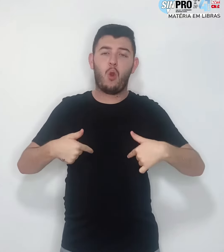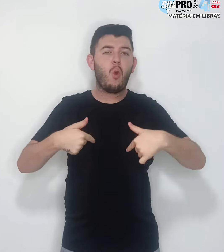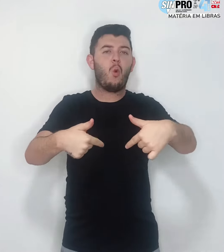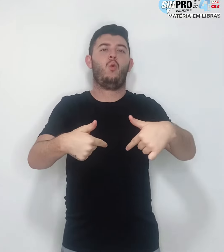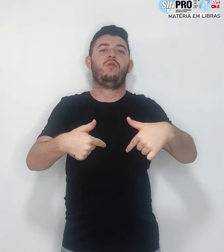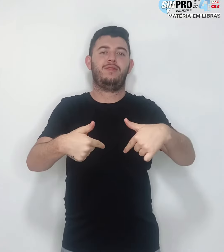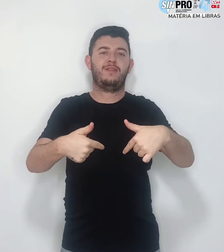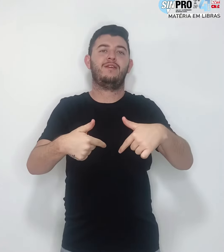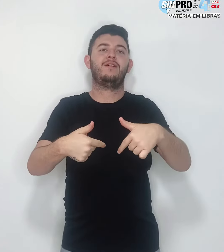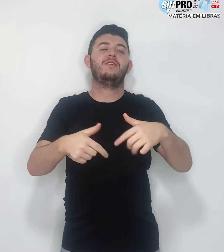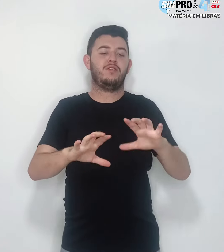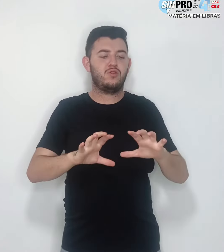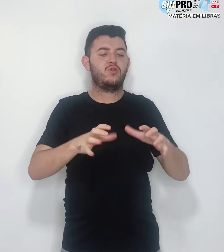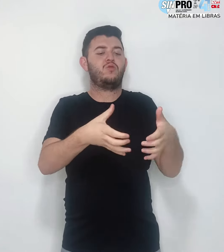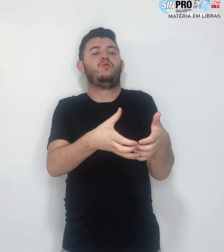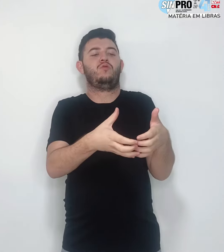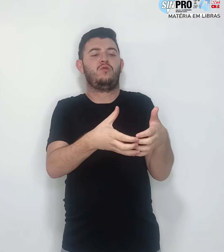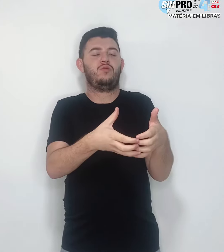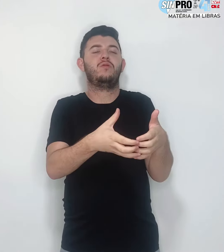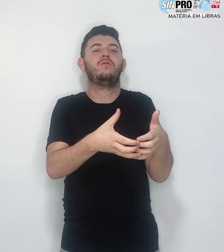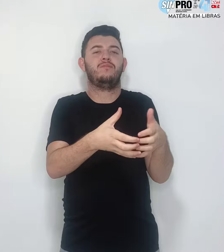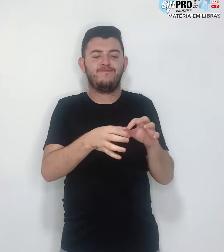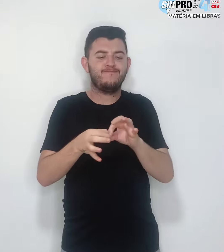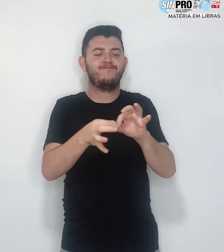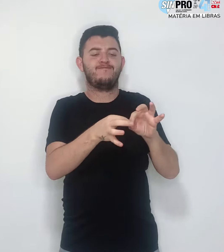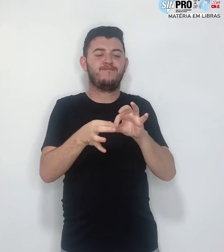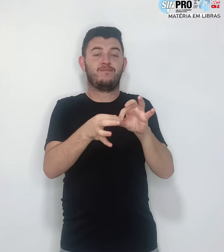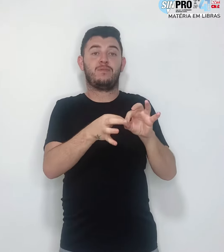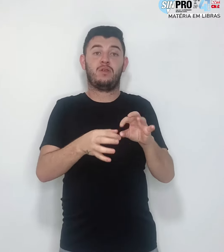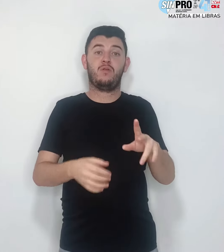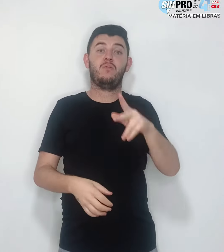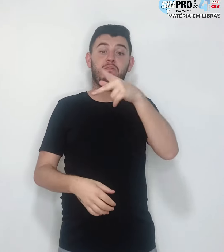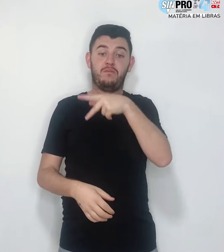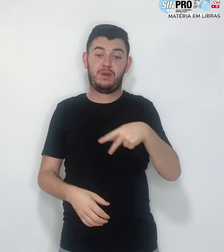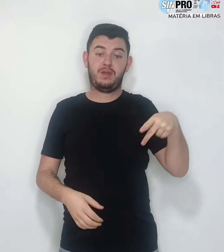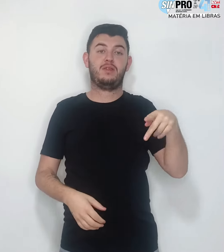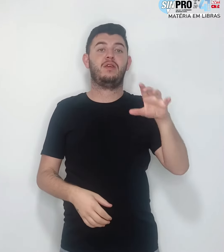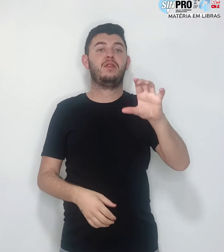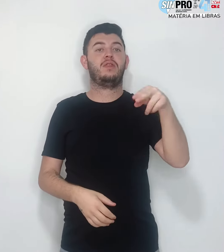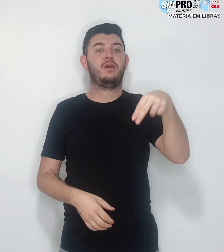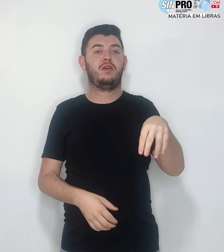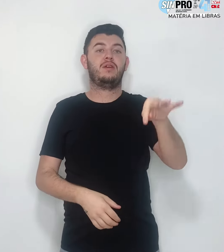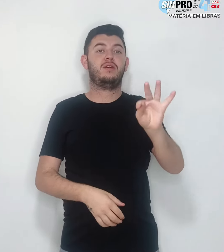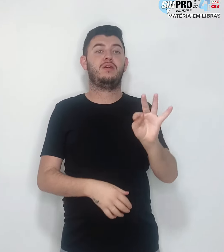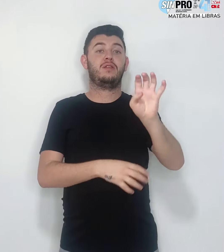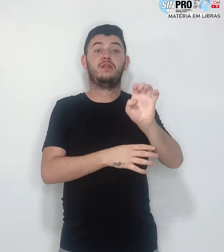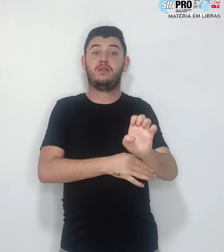comuns ao conjunto da classe trabalhadora, o presidente da CNTE